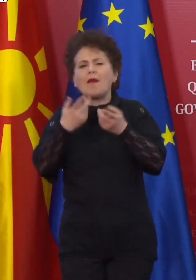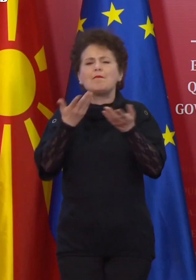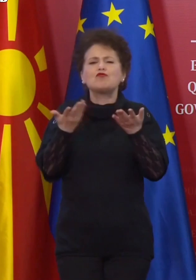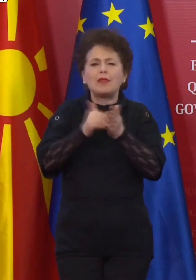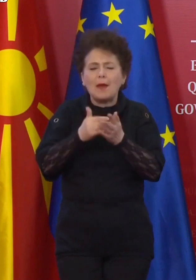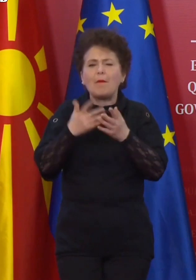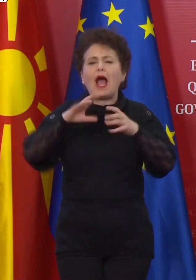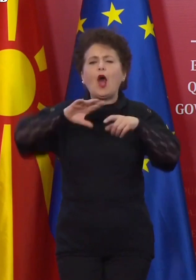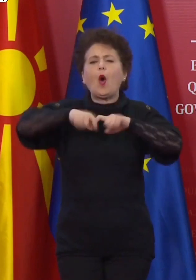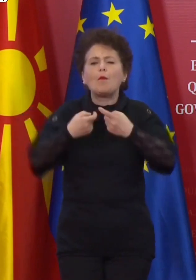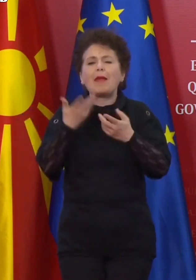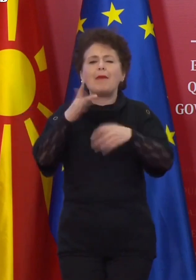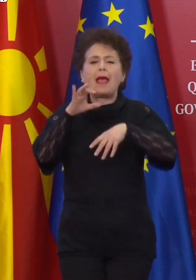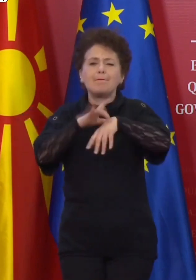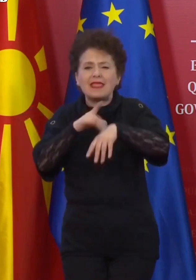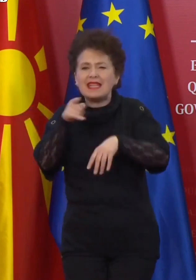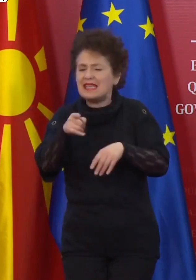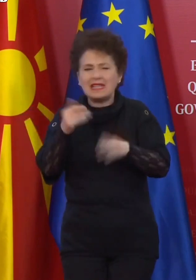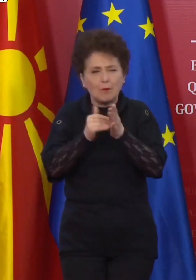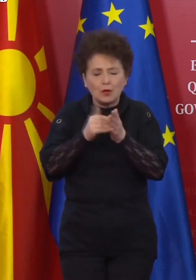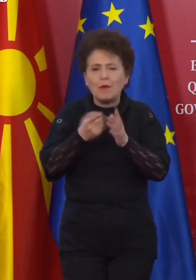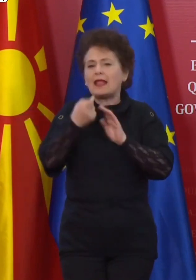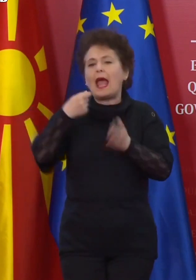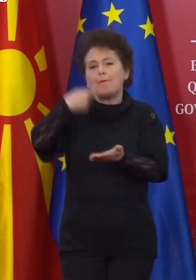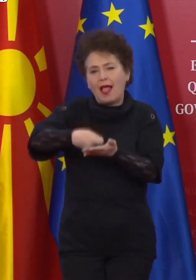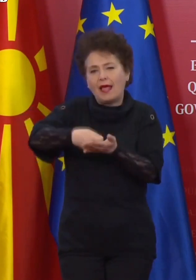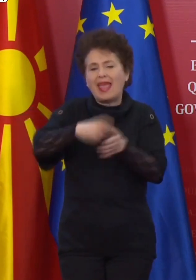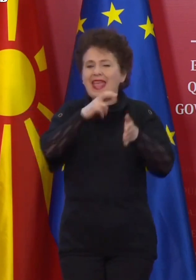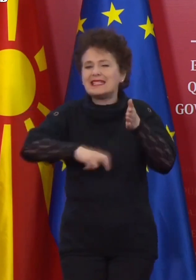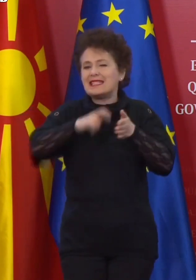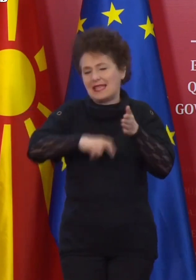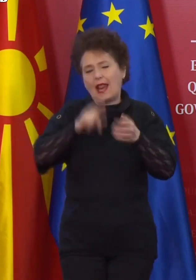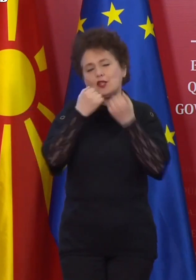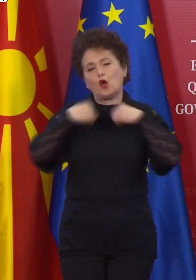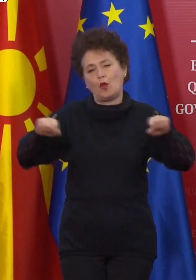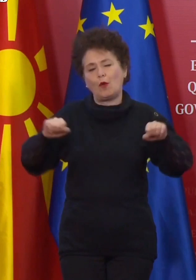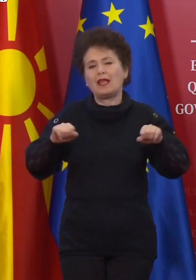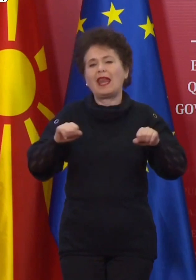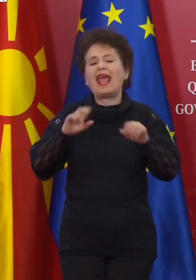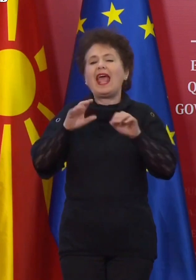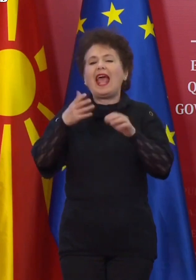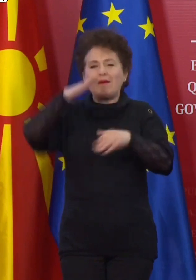и опрема за медицински цели. Од плаќање на царина ќе бидат ослободени средствата за